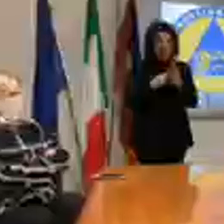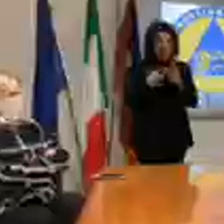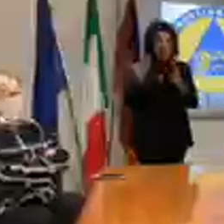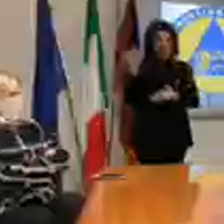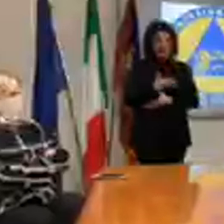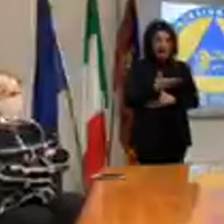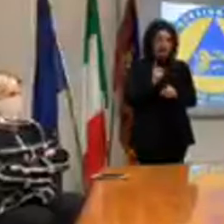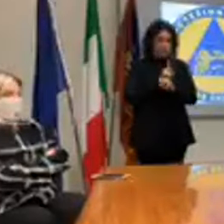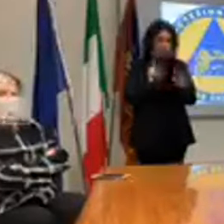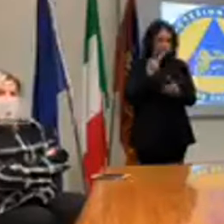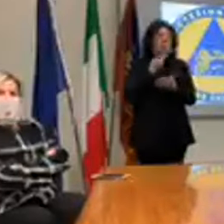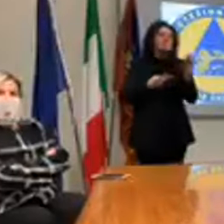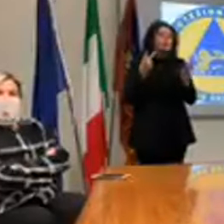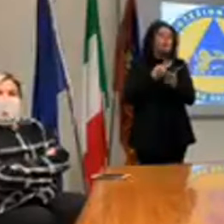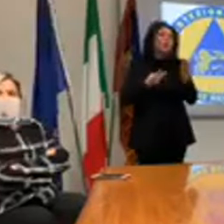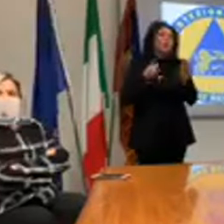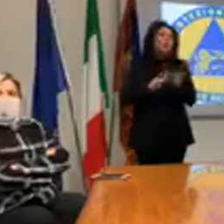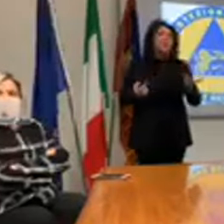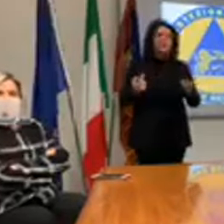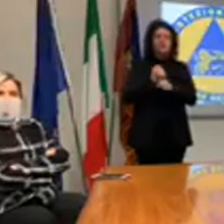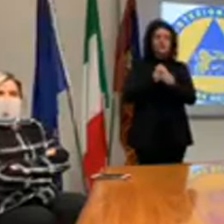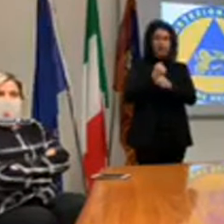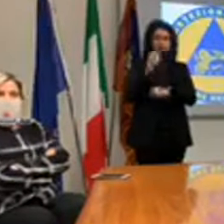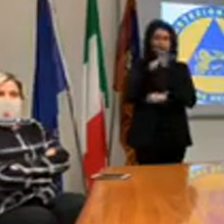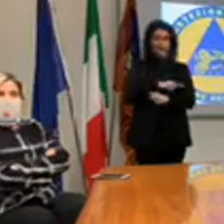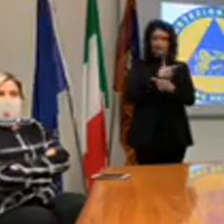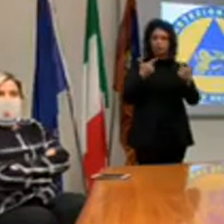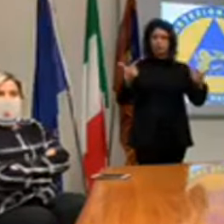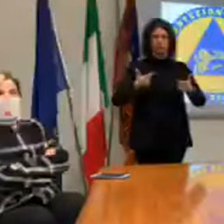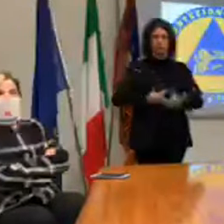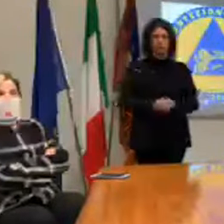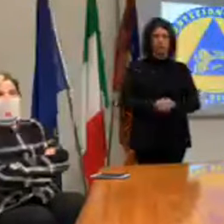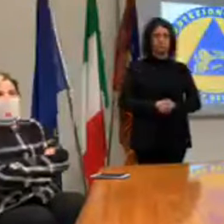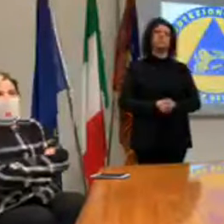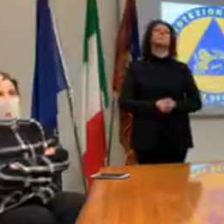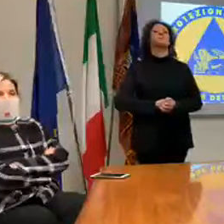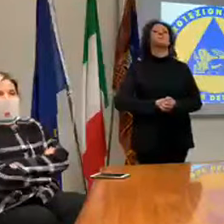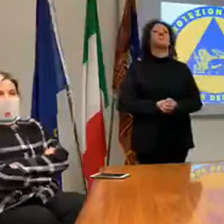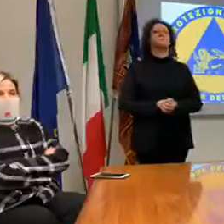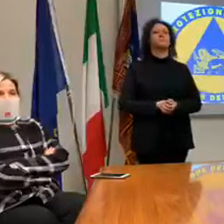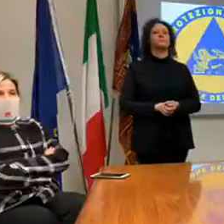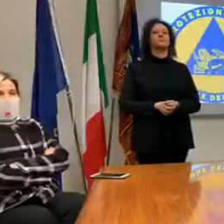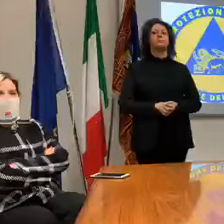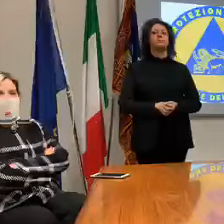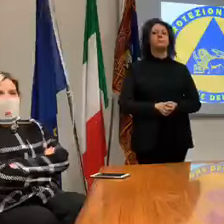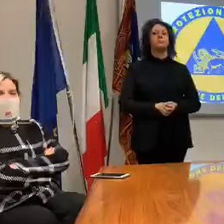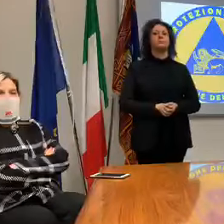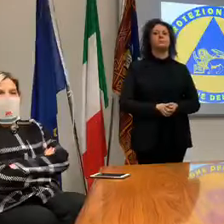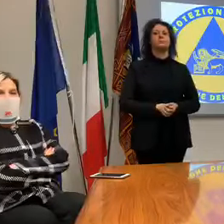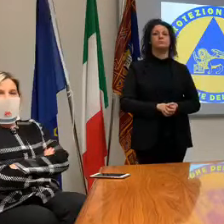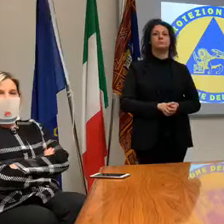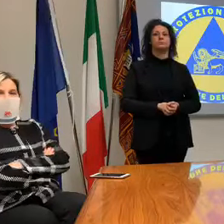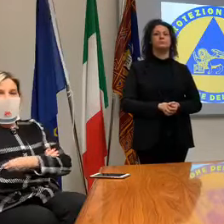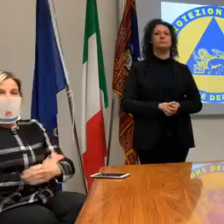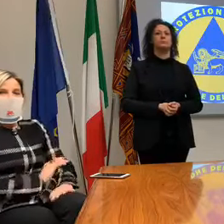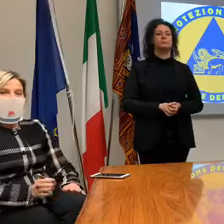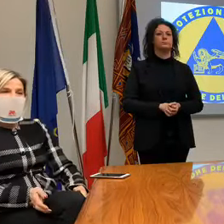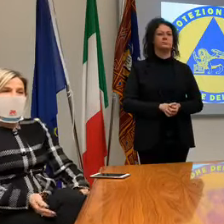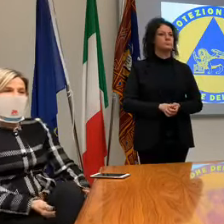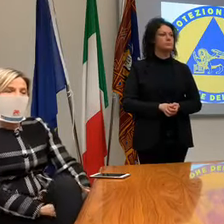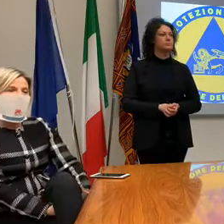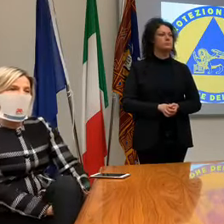di no. Posso dare un po' di giornali? Un'ultima l'ultima cosa, poi vediamo i giornali. Grazie. Facciamo l'ultimo giro